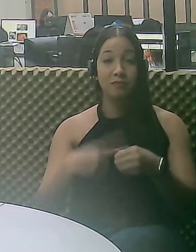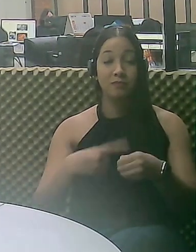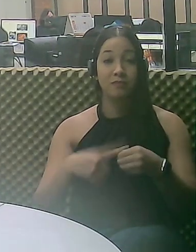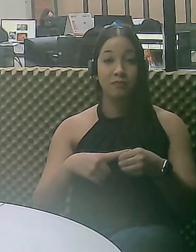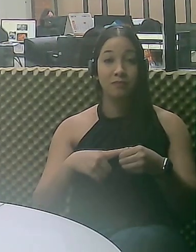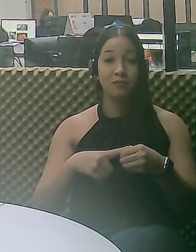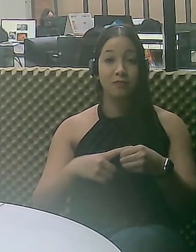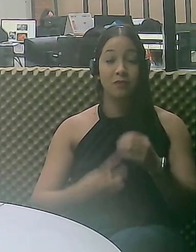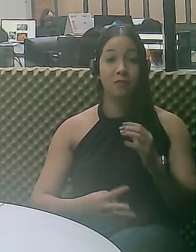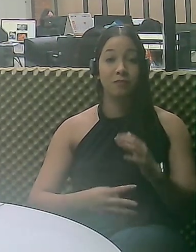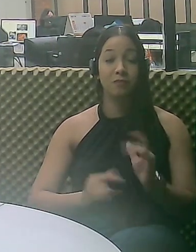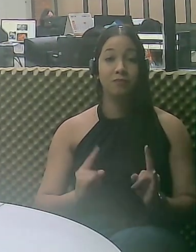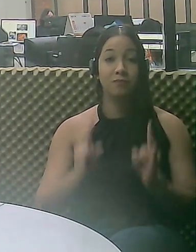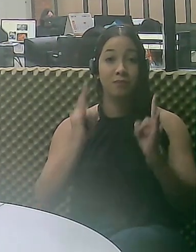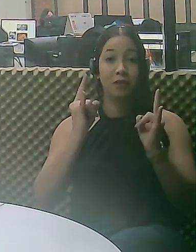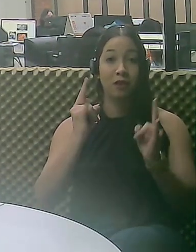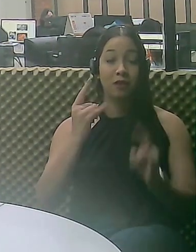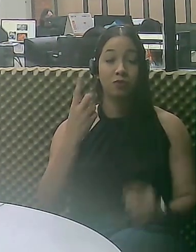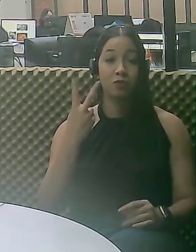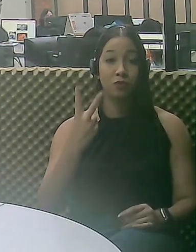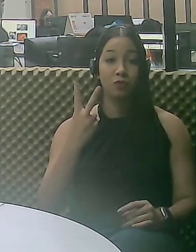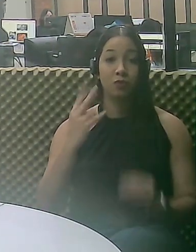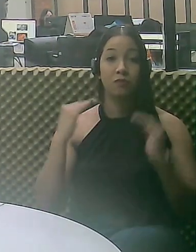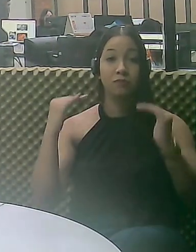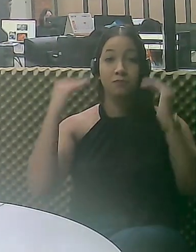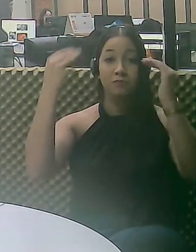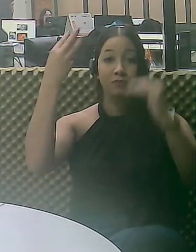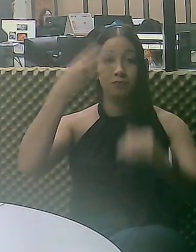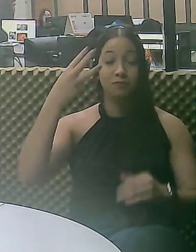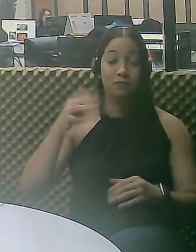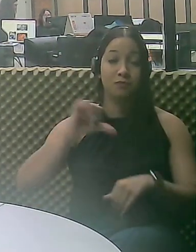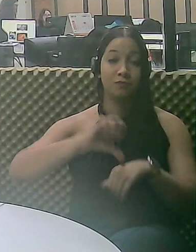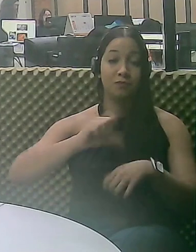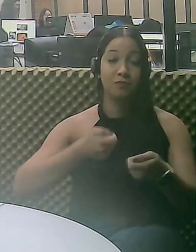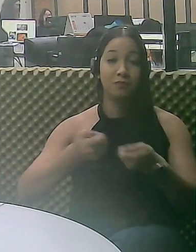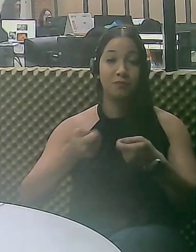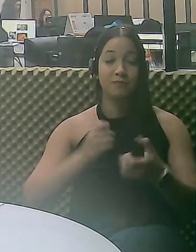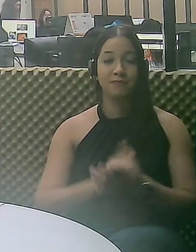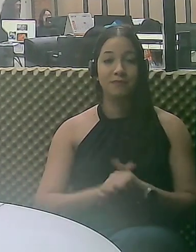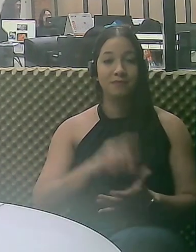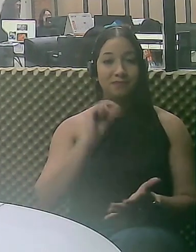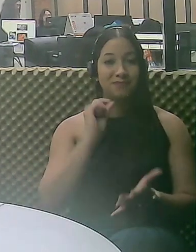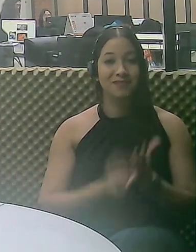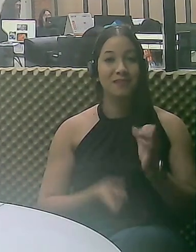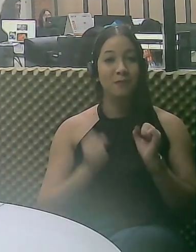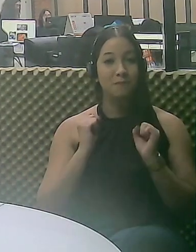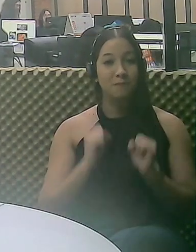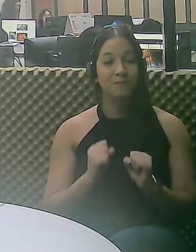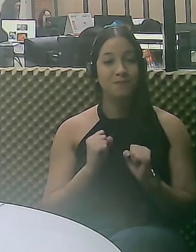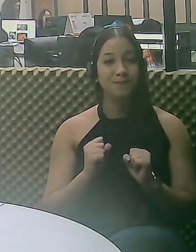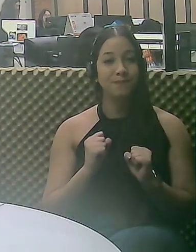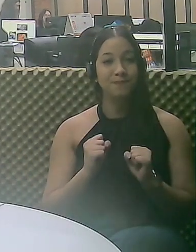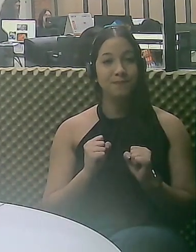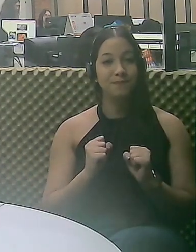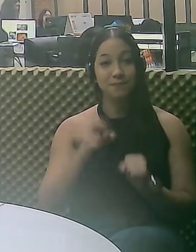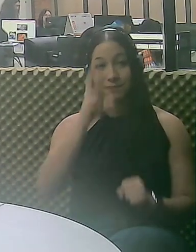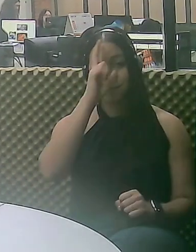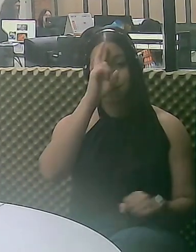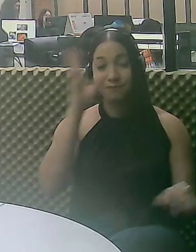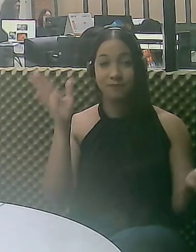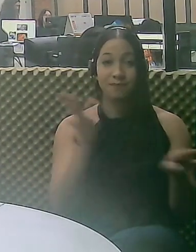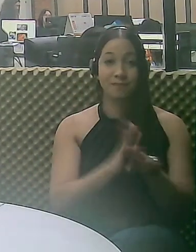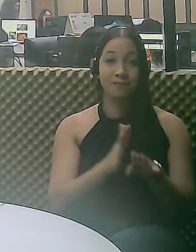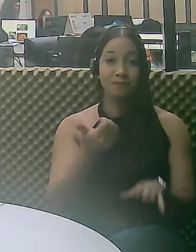no bloco 2, no terceiro andar do centro administrativo. As inscrições podem ser feitas do meio-dia